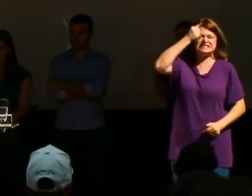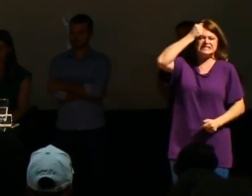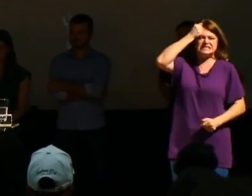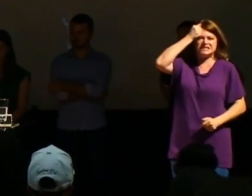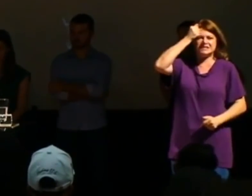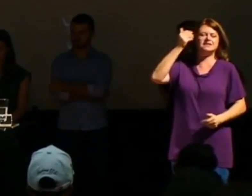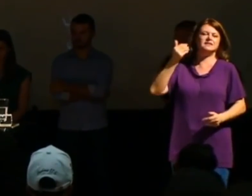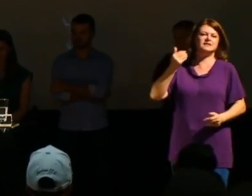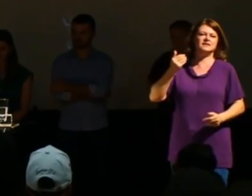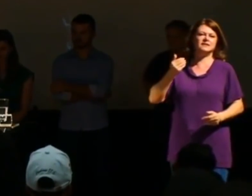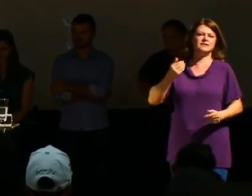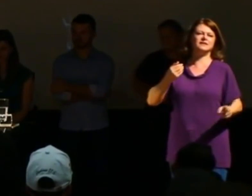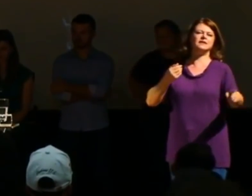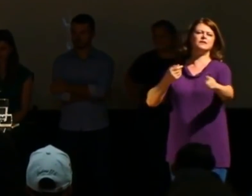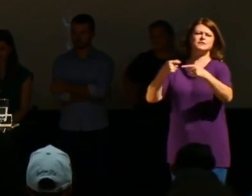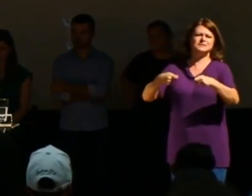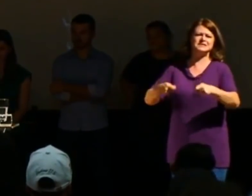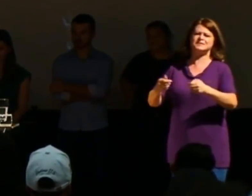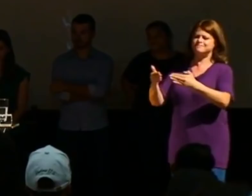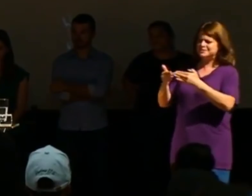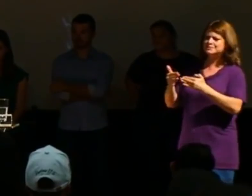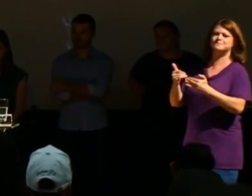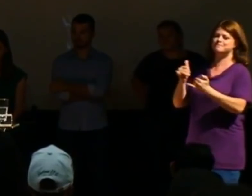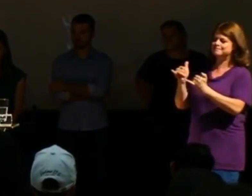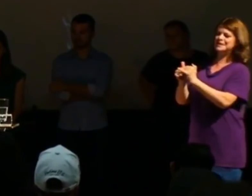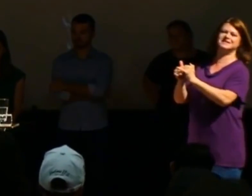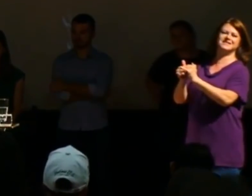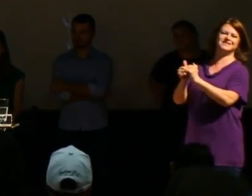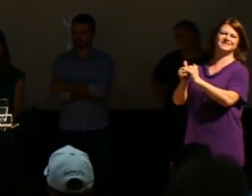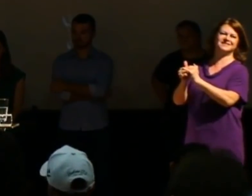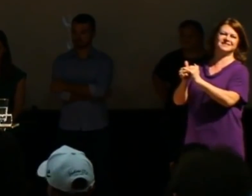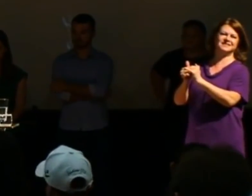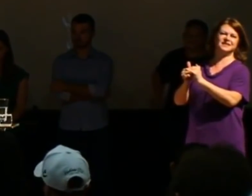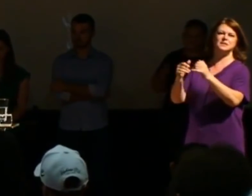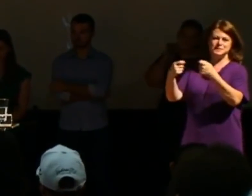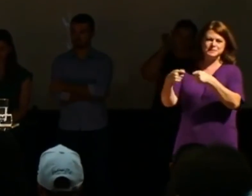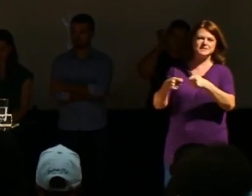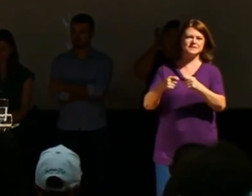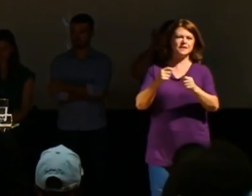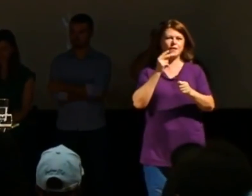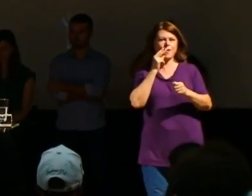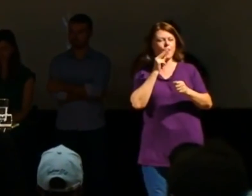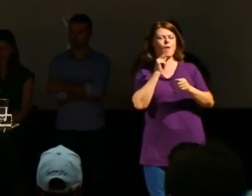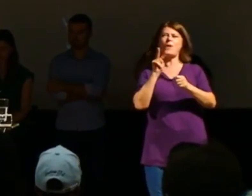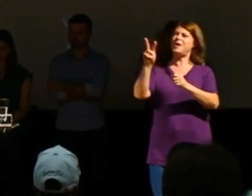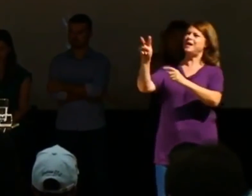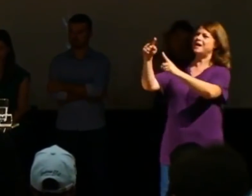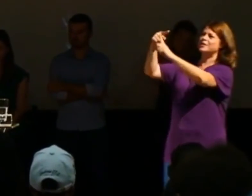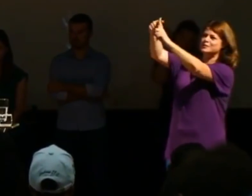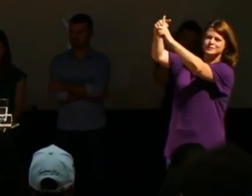E você precisa mesmo é de perdão. Você precisa mesmo é olhar para a cruz e ver o corpo de Jesus sangrando no